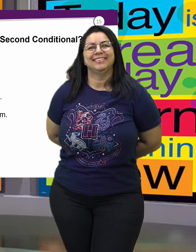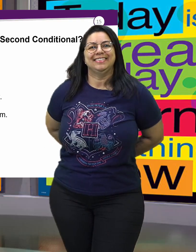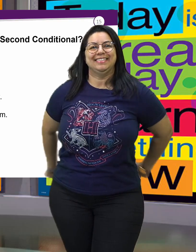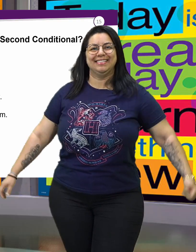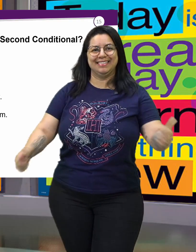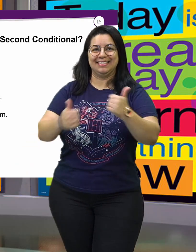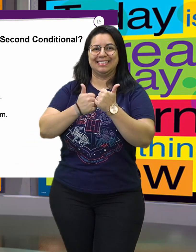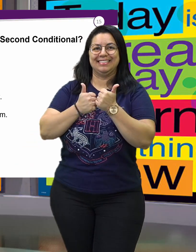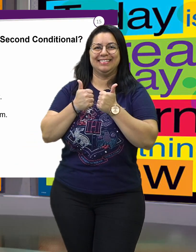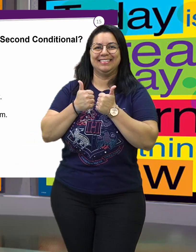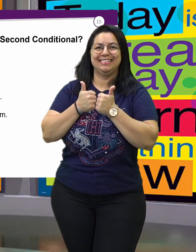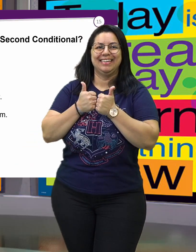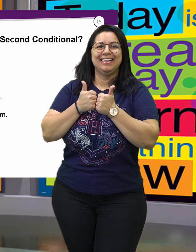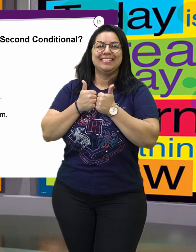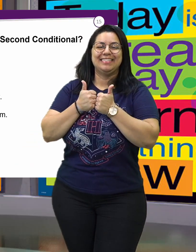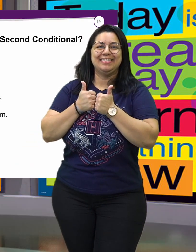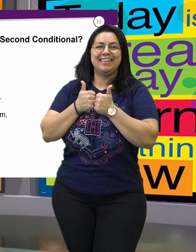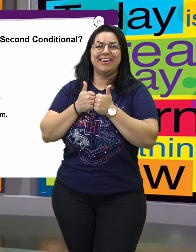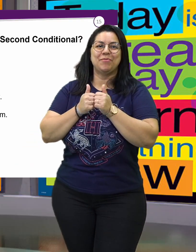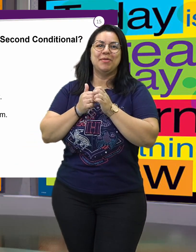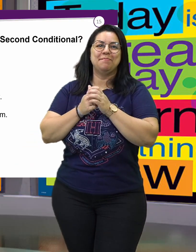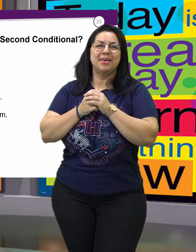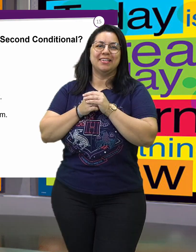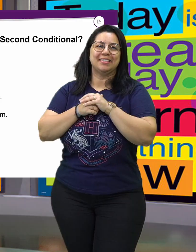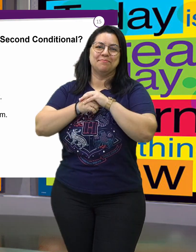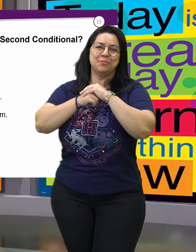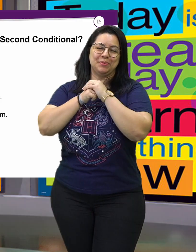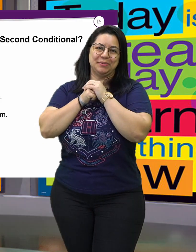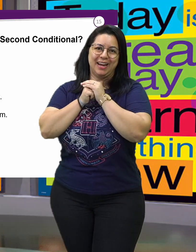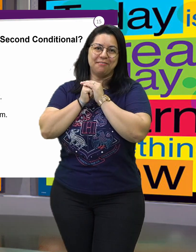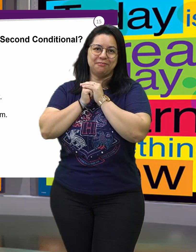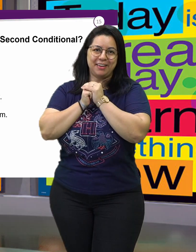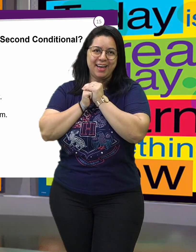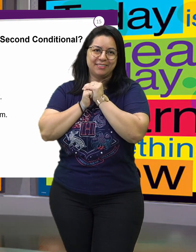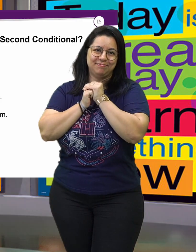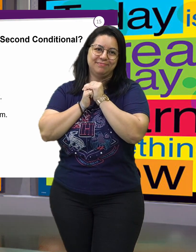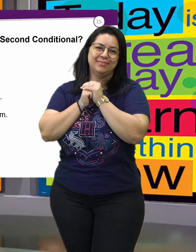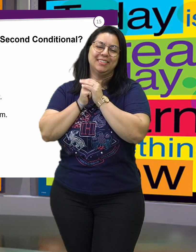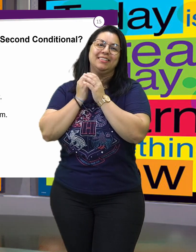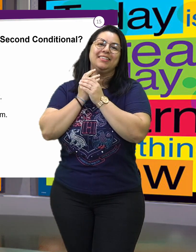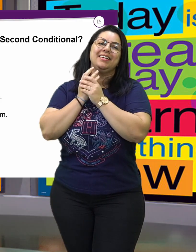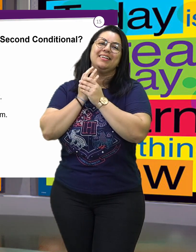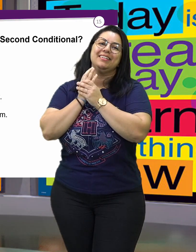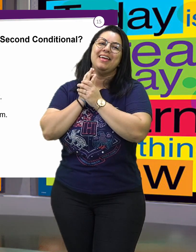so sleepy. Tradução. Se eu bebesse muito café,